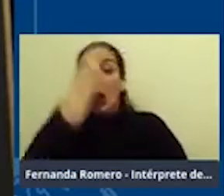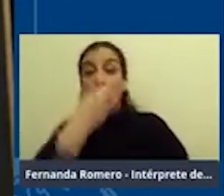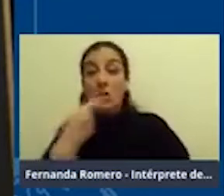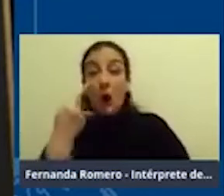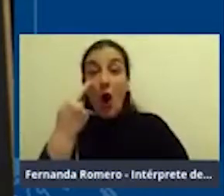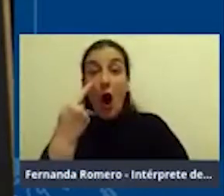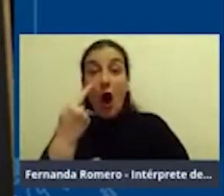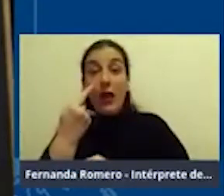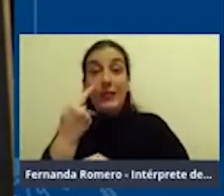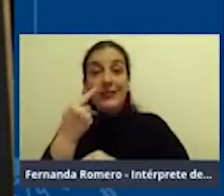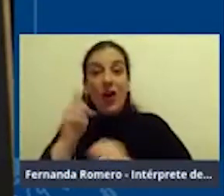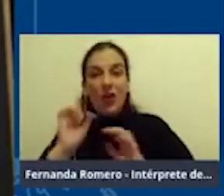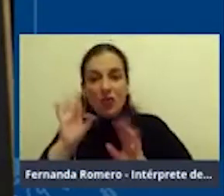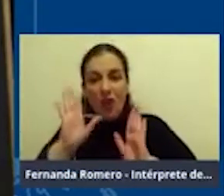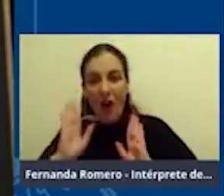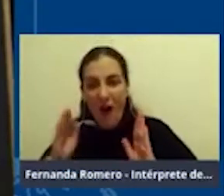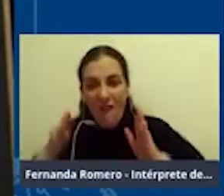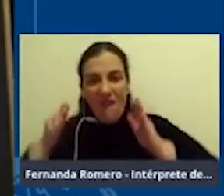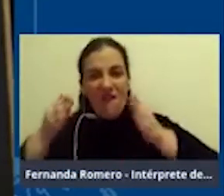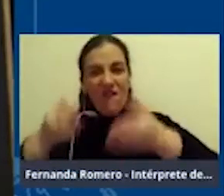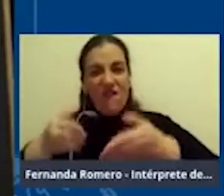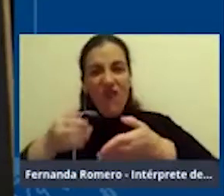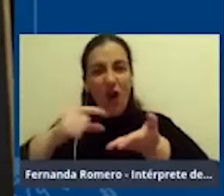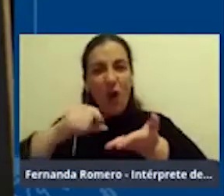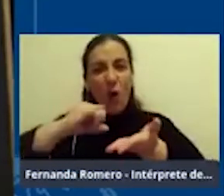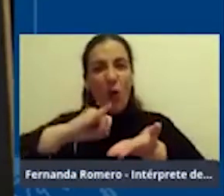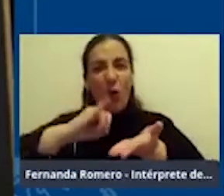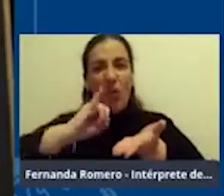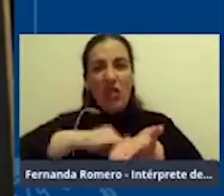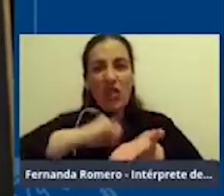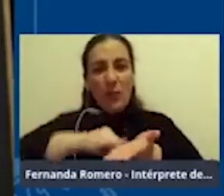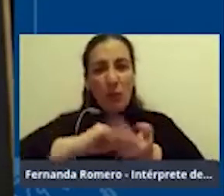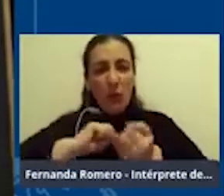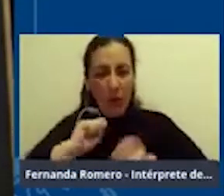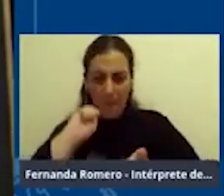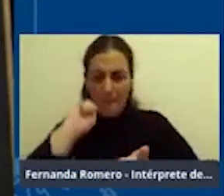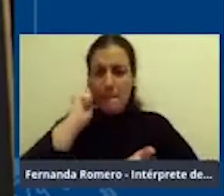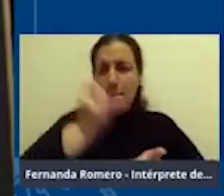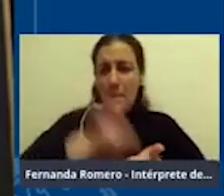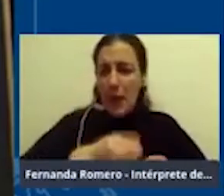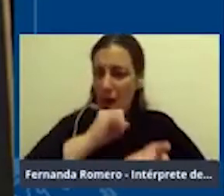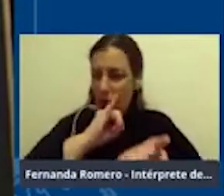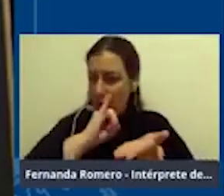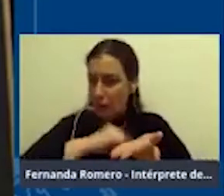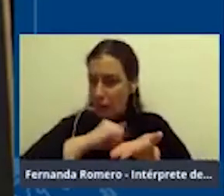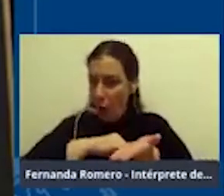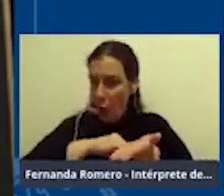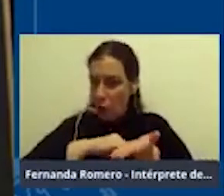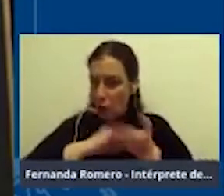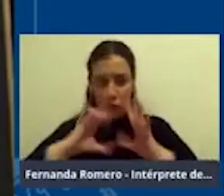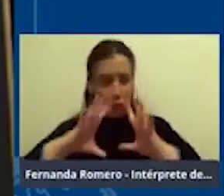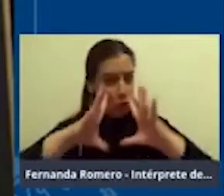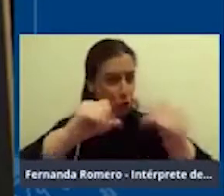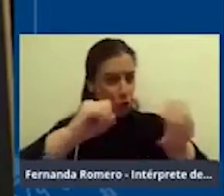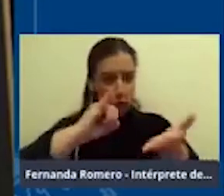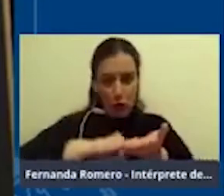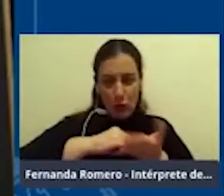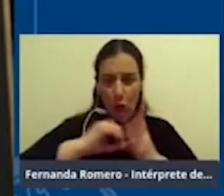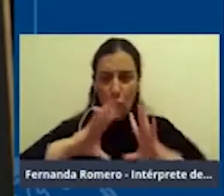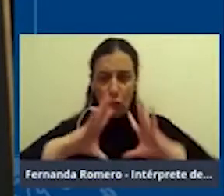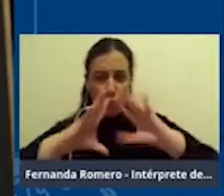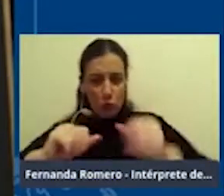questões tributárias. O sistema nosso. Pagar imposto, todos os impostos, todas as